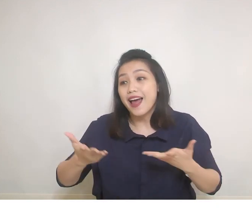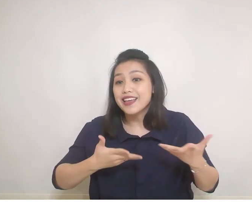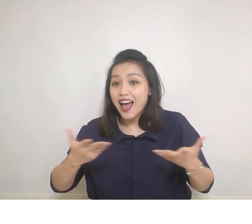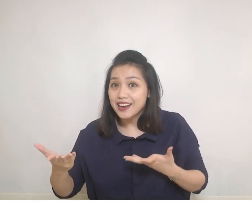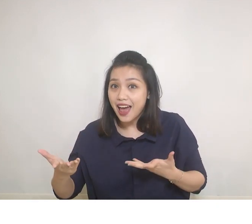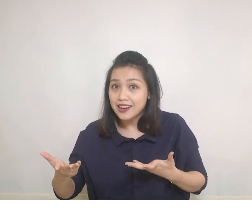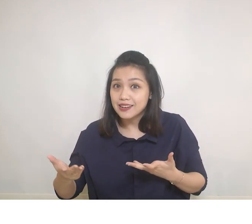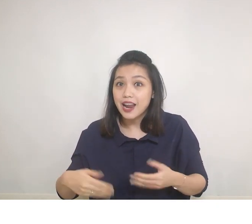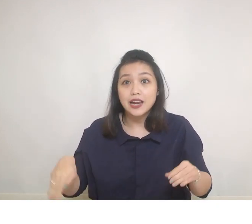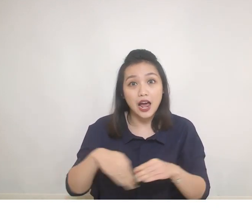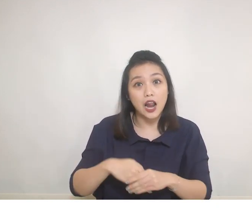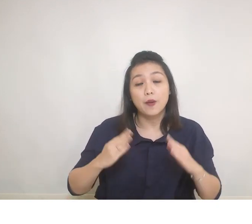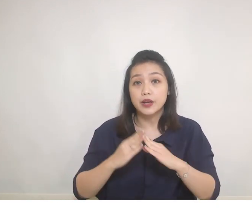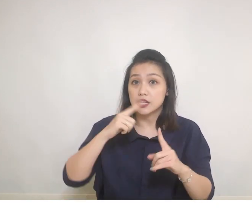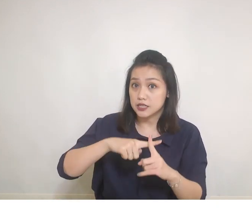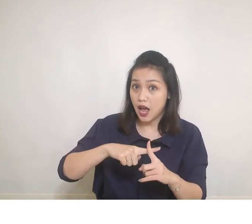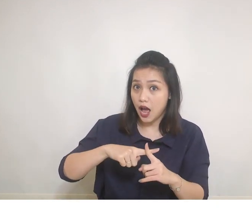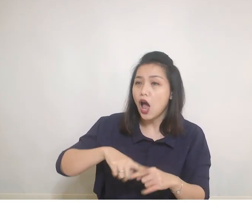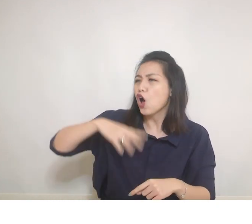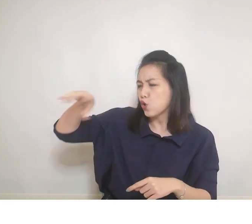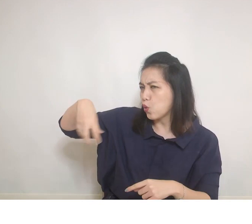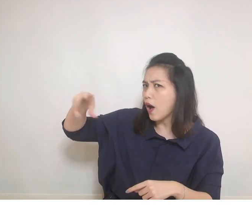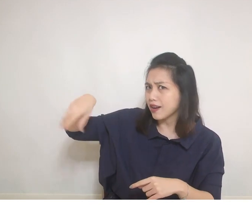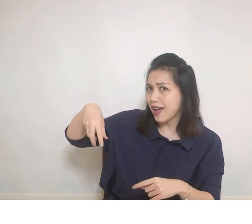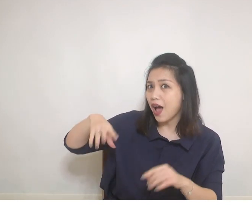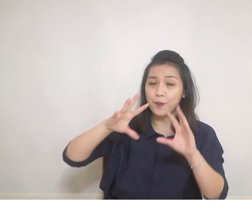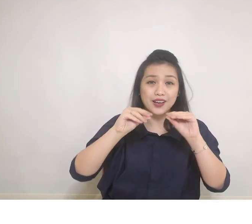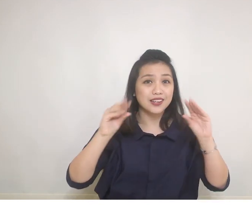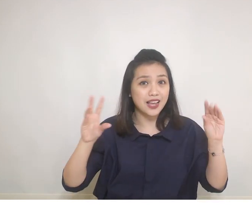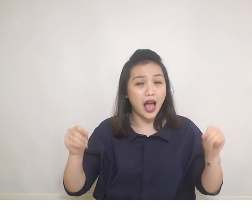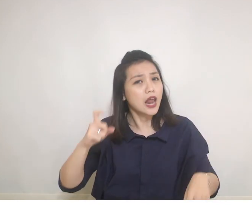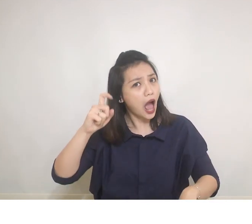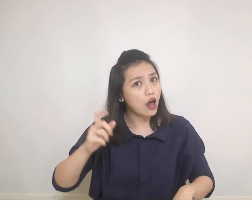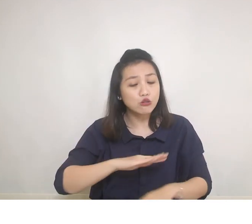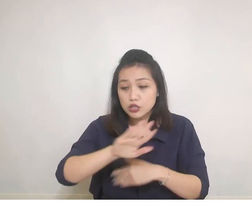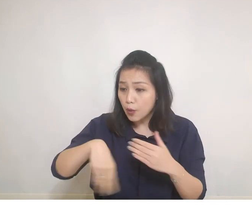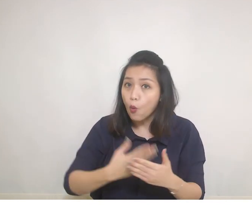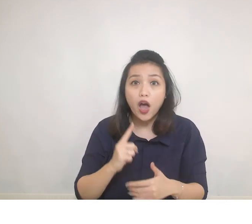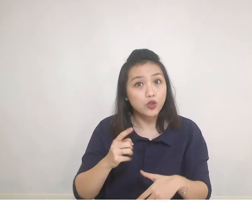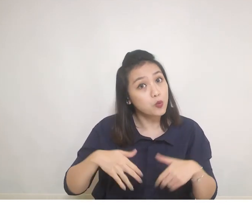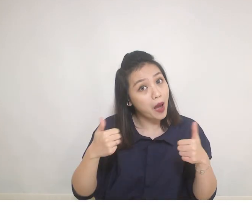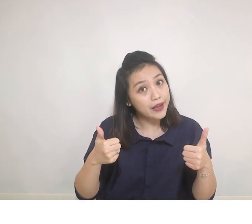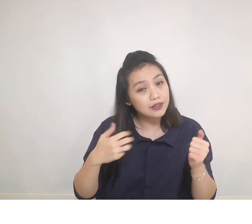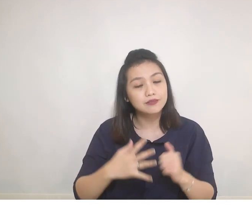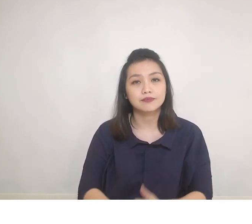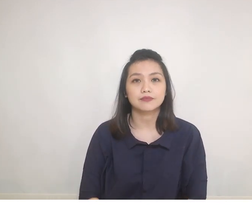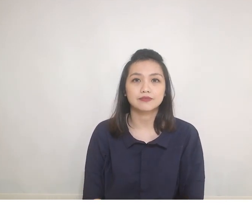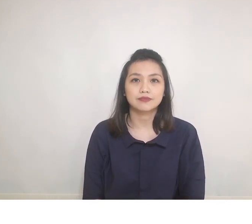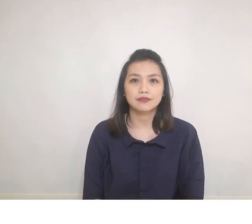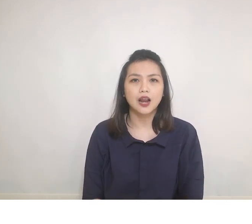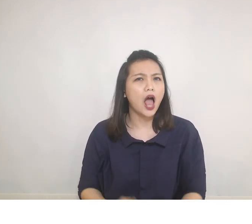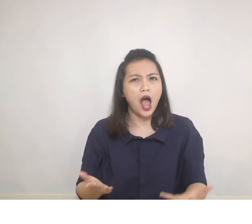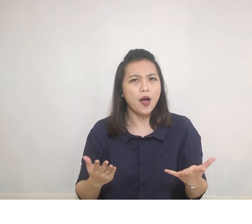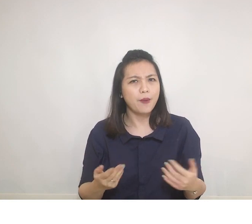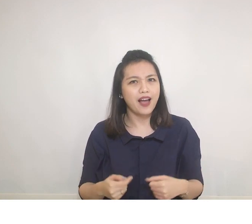antara narasumber ini ada yang pernah mengalami bekerja keras tapi sampai tidak mengindahkan yang lain-lainnya, apa pernah?